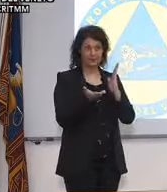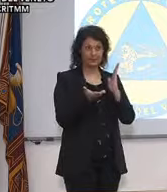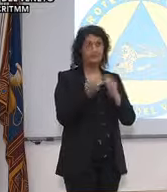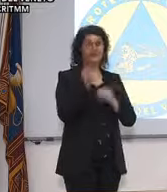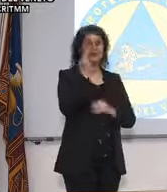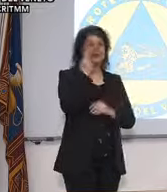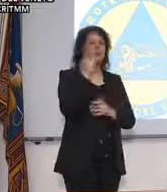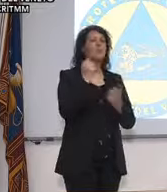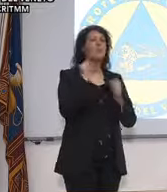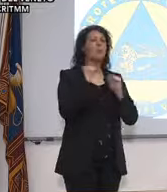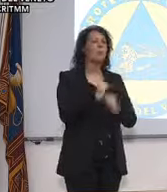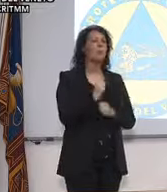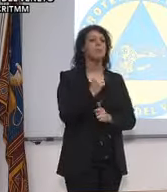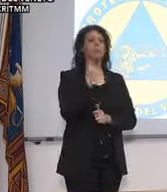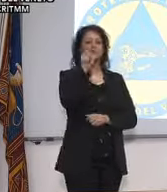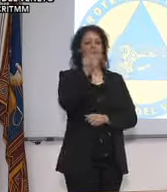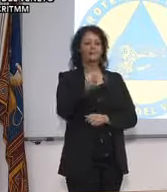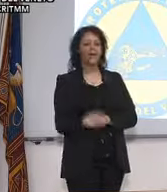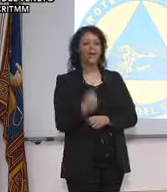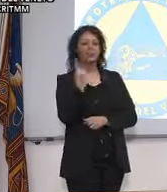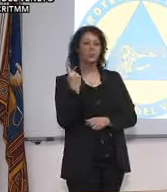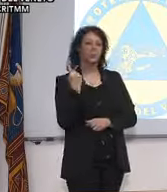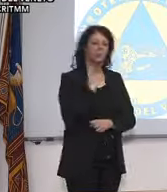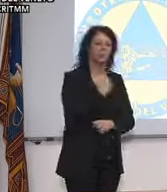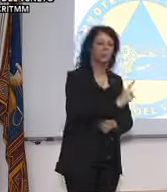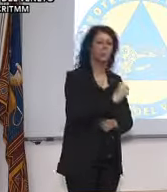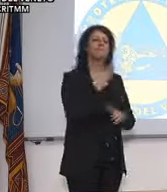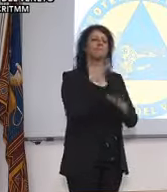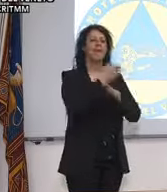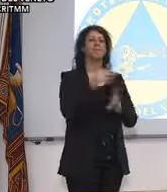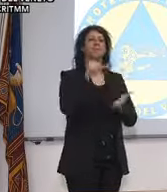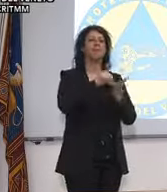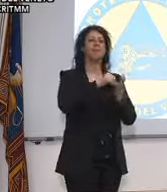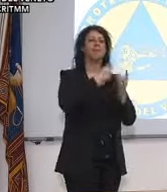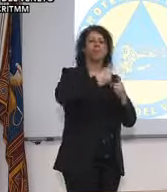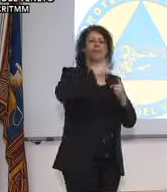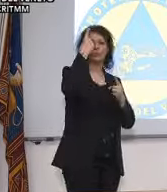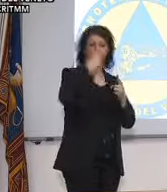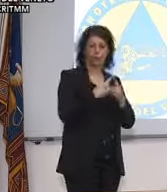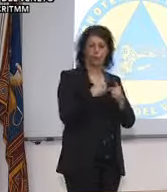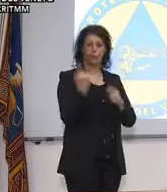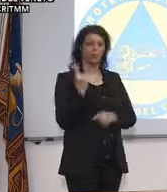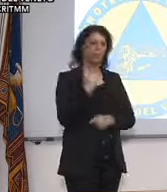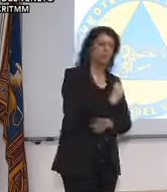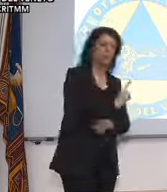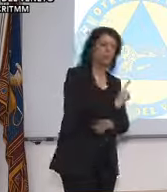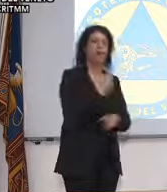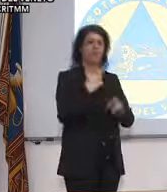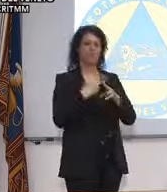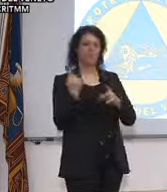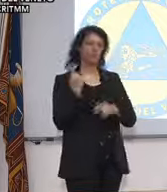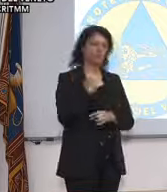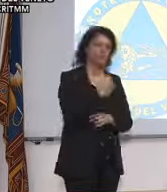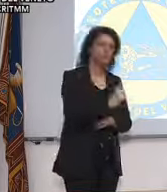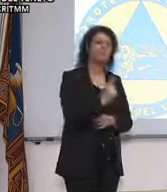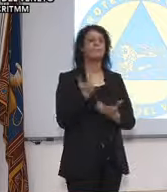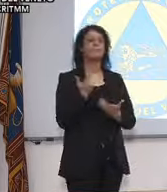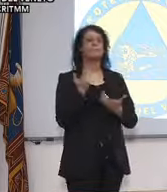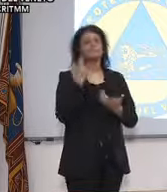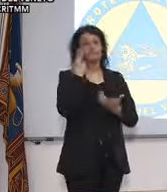disabili al CEO, del centro diurno, eccetera, come si stanno un po' organizzando nei singoli territori, ma stiamo valutando anche seriamente il